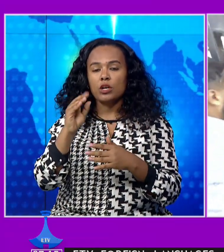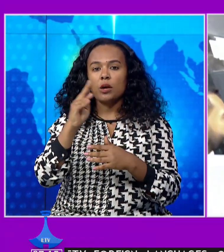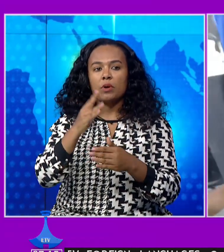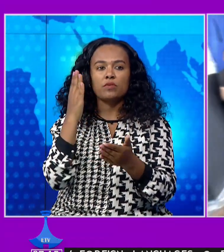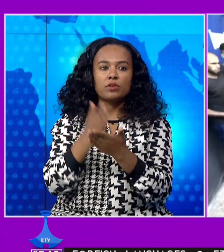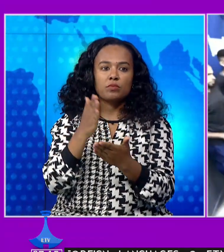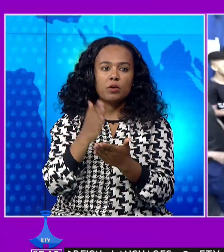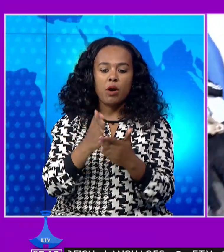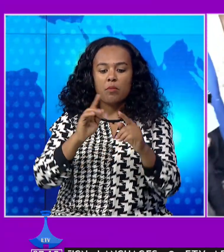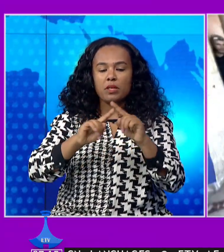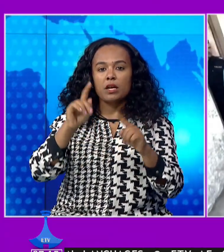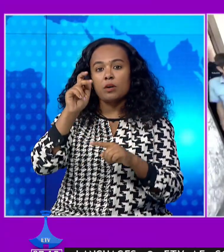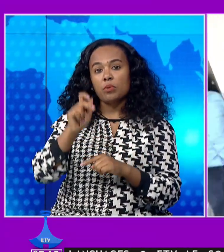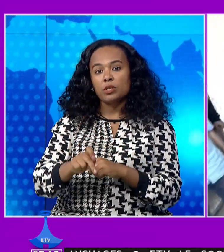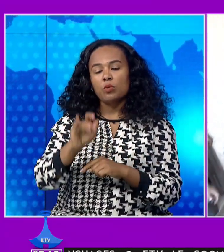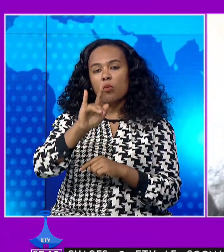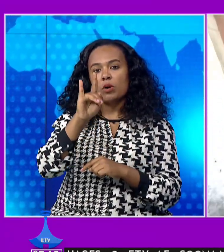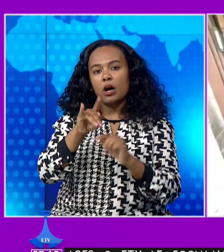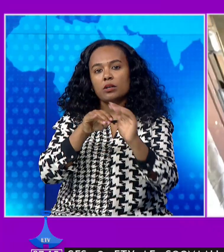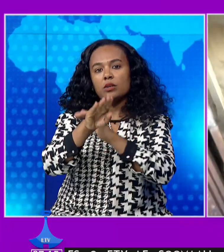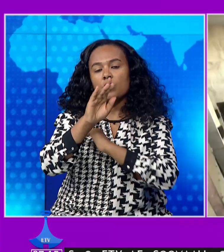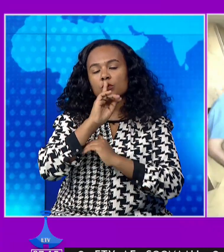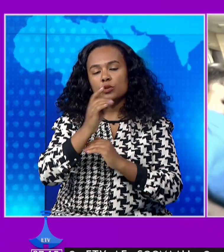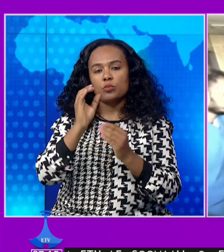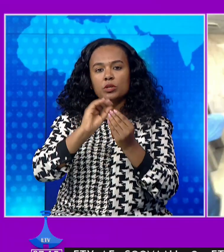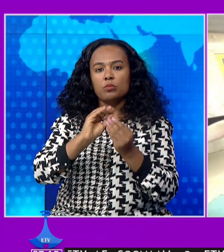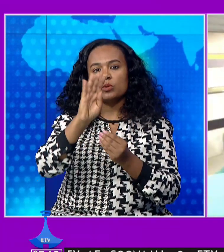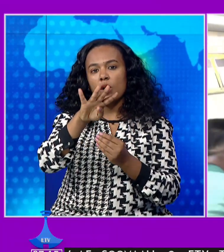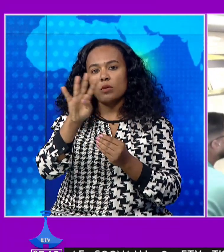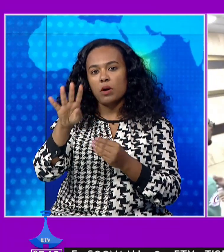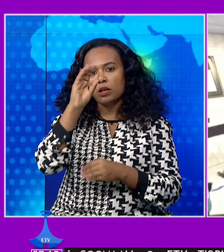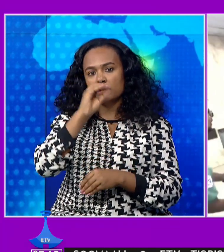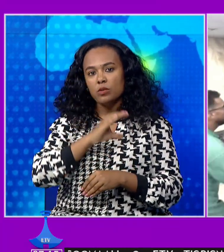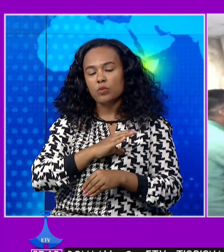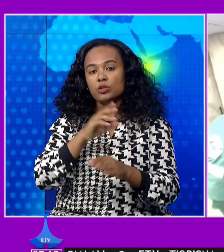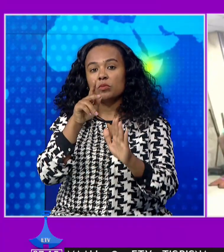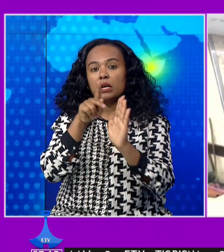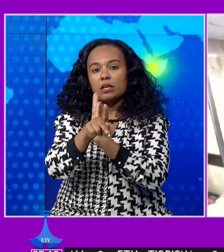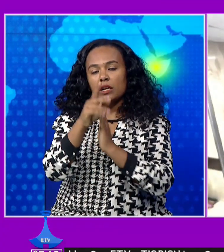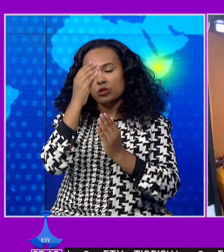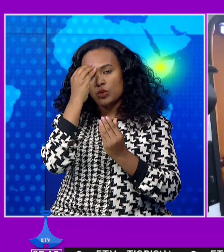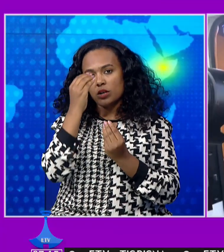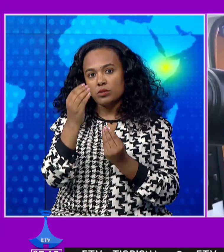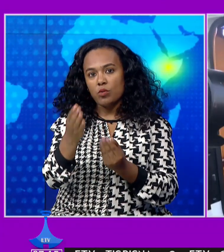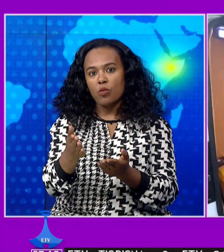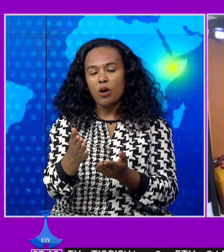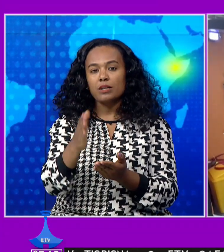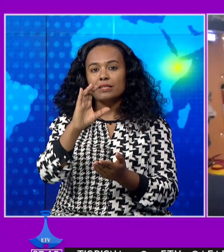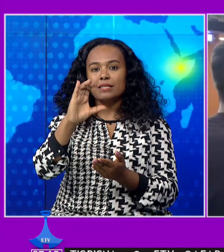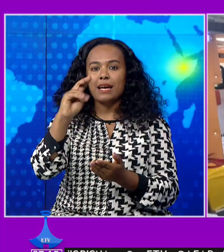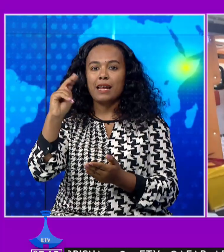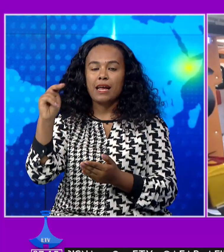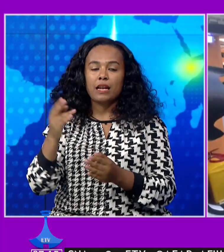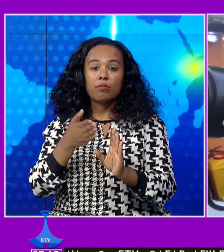ድብደባ በተለይ በደቡብ ጋዛ ውስጥ ነው በድምሩ 44 ሰዎች መገደላቸውን አስታውቋል። ሲኤንኤን